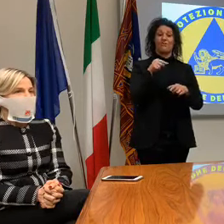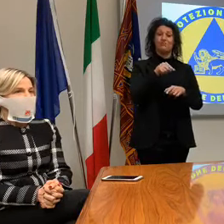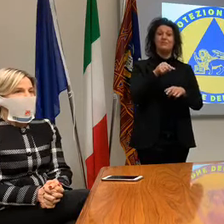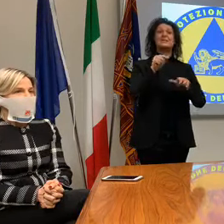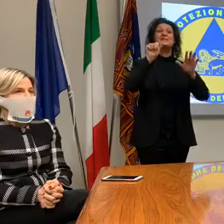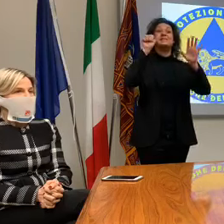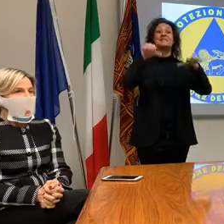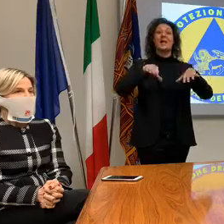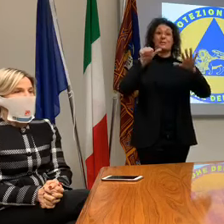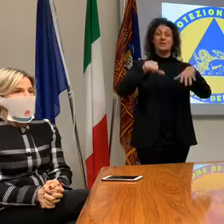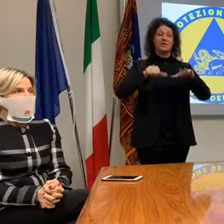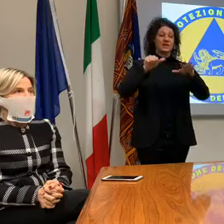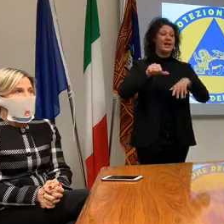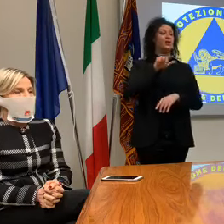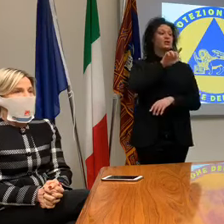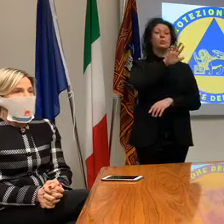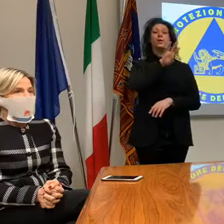6.442 sono positivi.